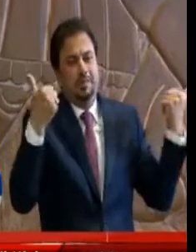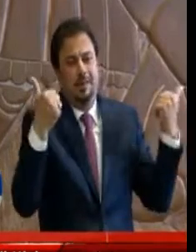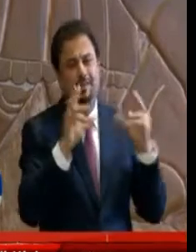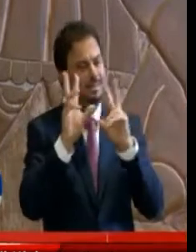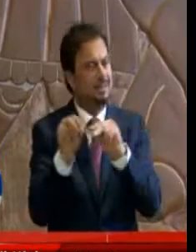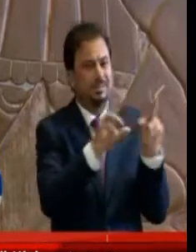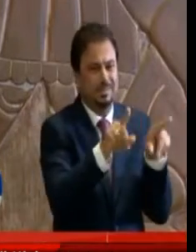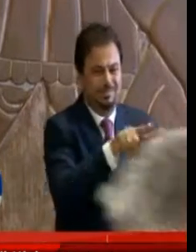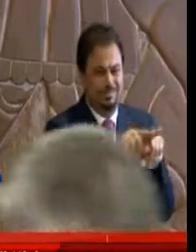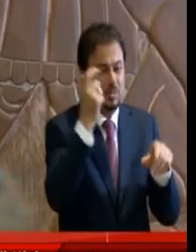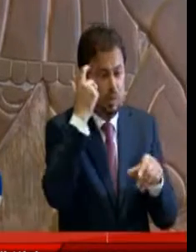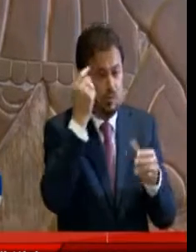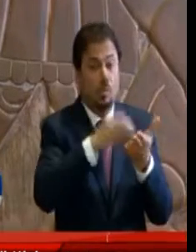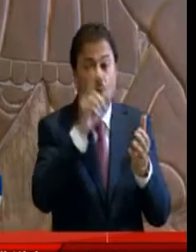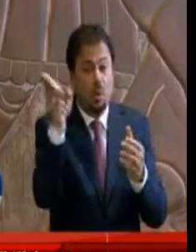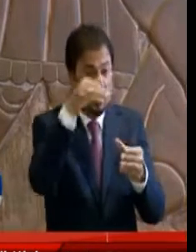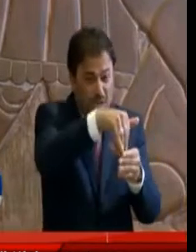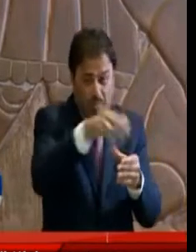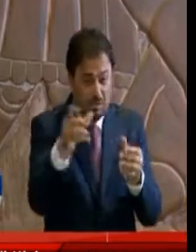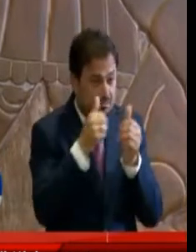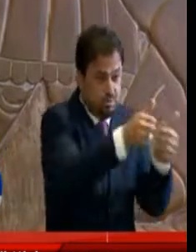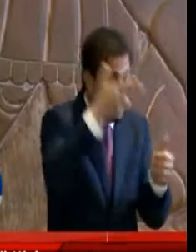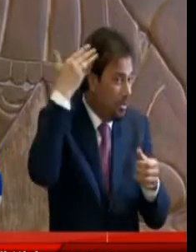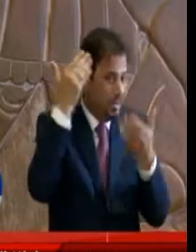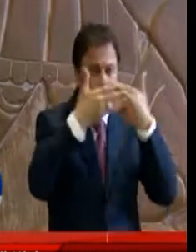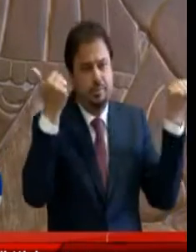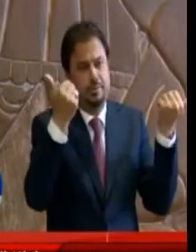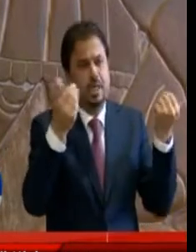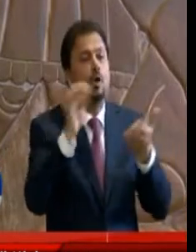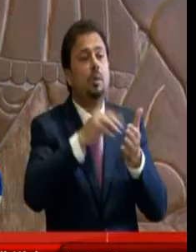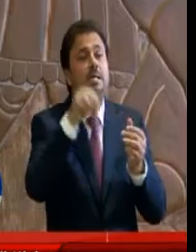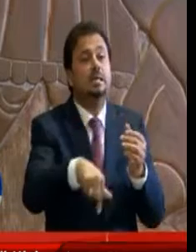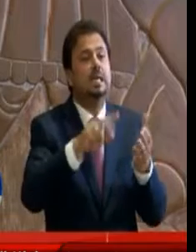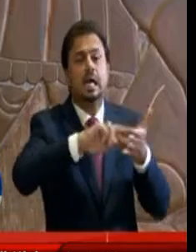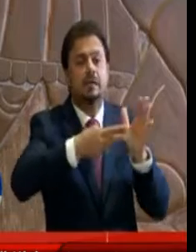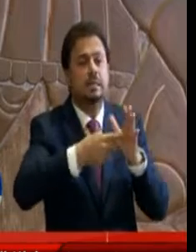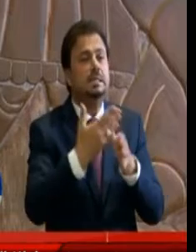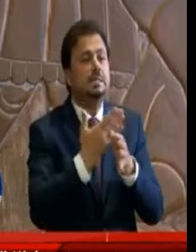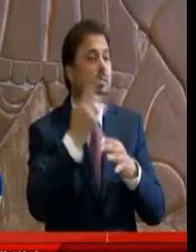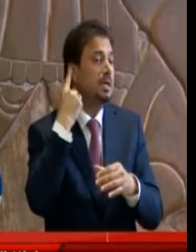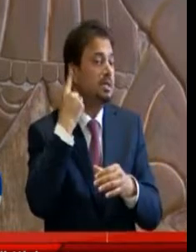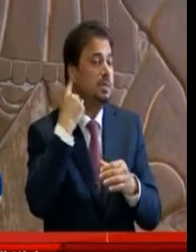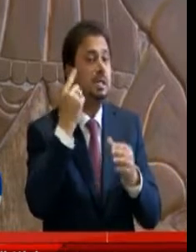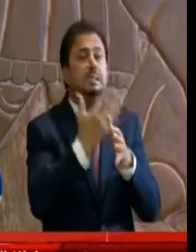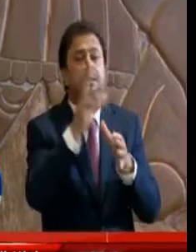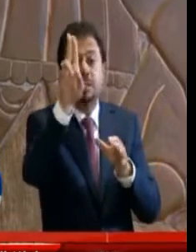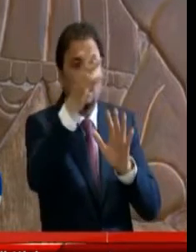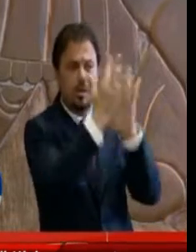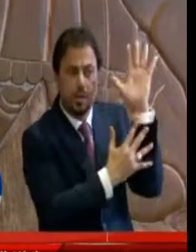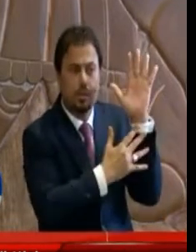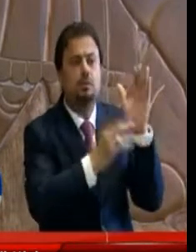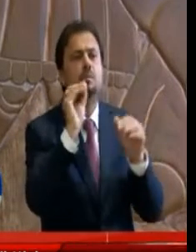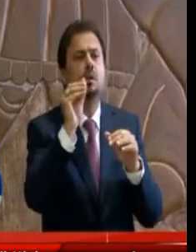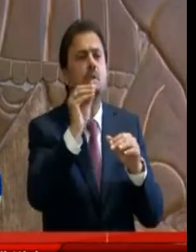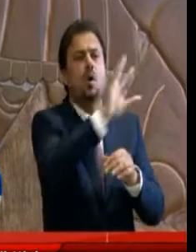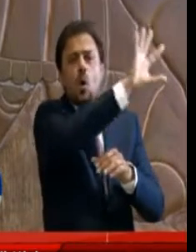الأداء كما نعتقد كحكومة مرضي. وكذلك الآن نستمع إلى تقارير البعثات